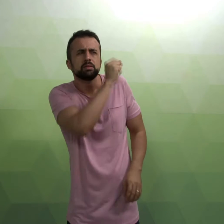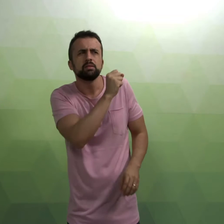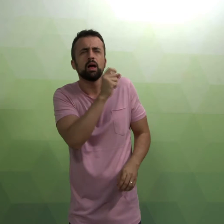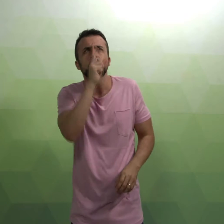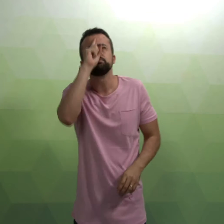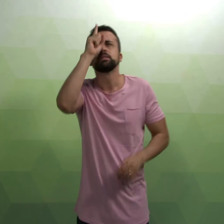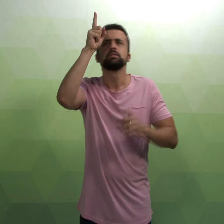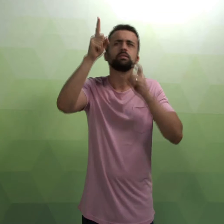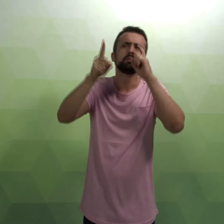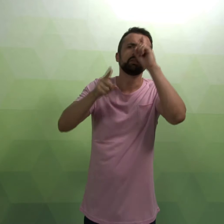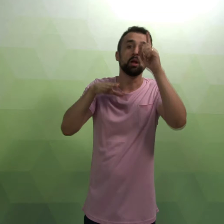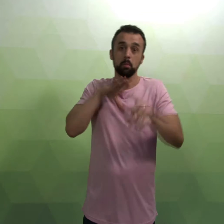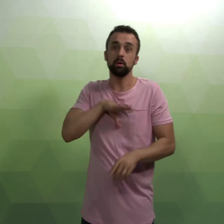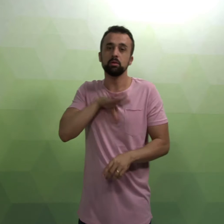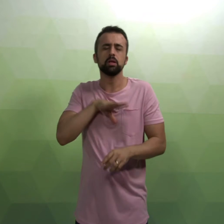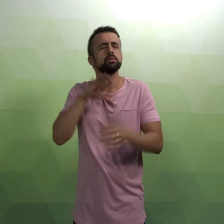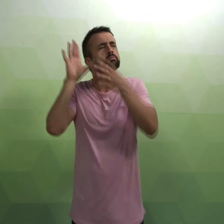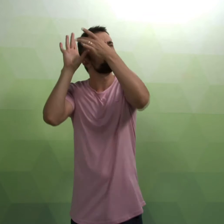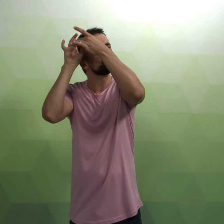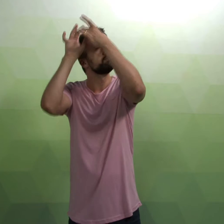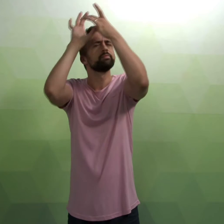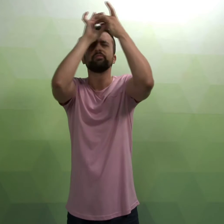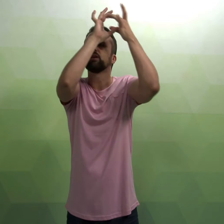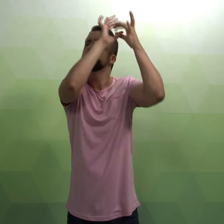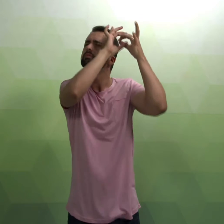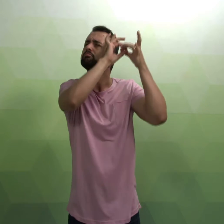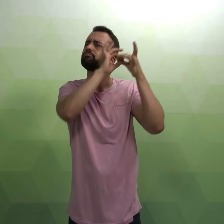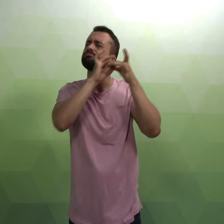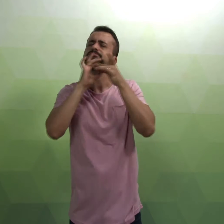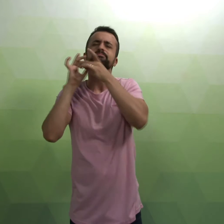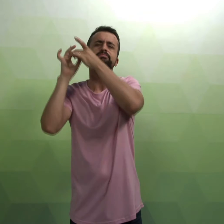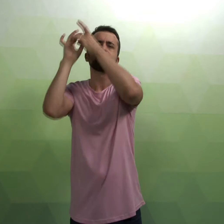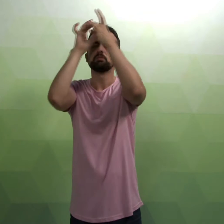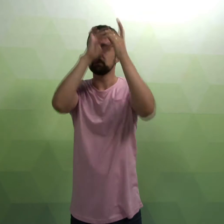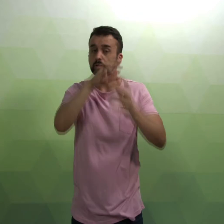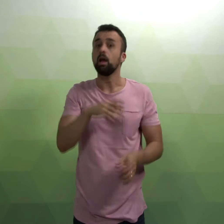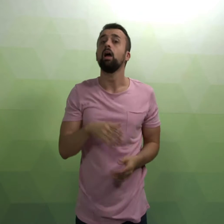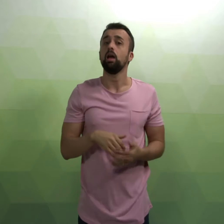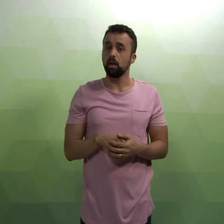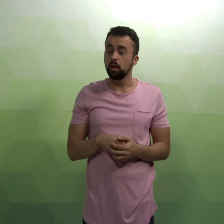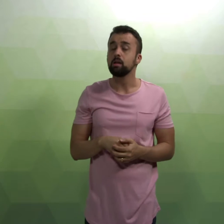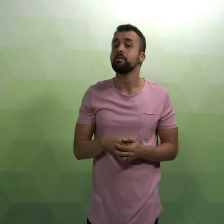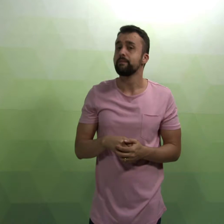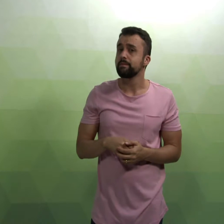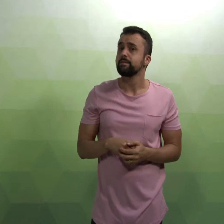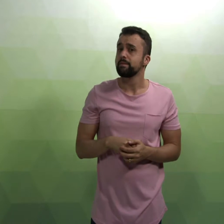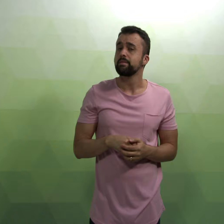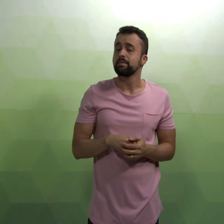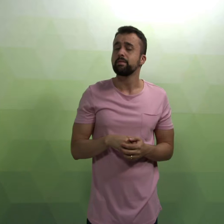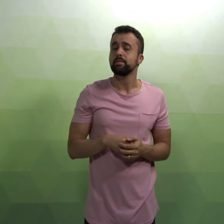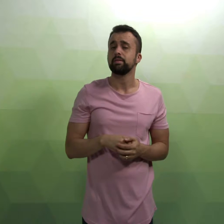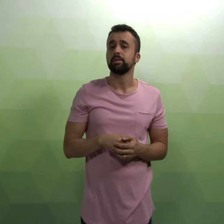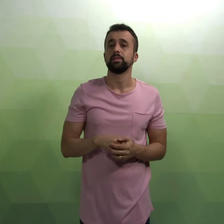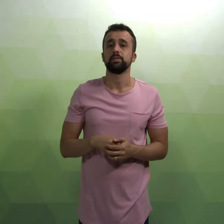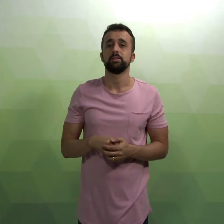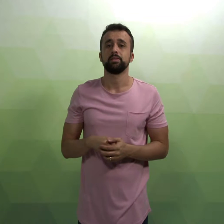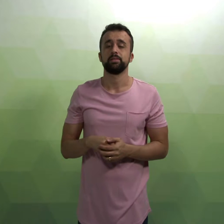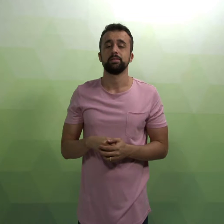aprendiz surdo já está levantando hipóteses na língua portuguesa, ou seja, fazendo